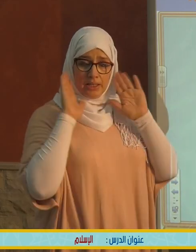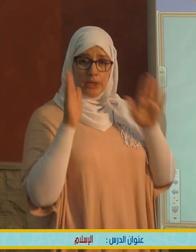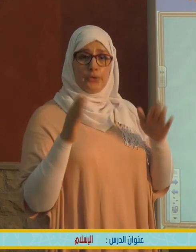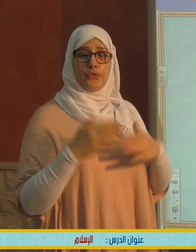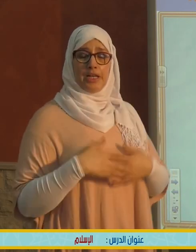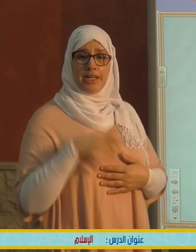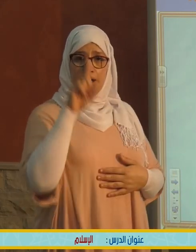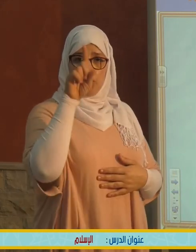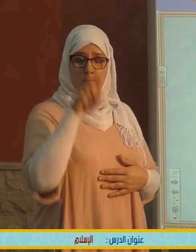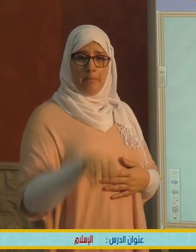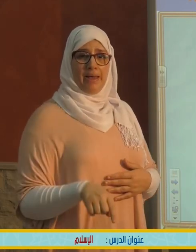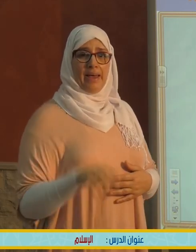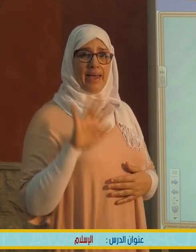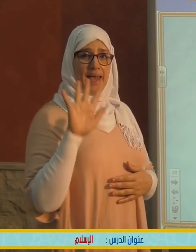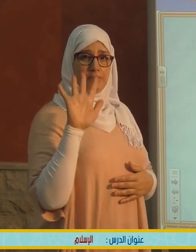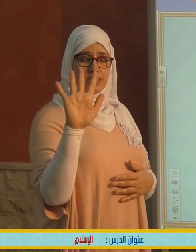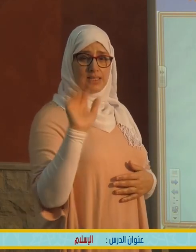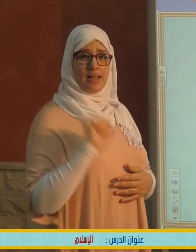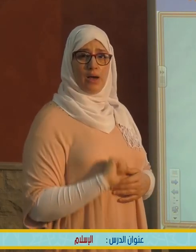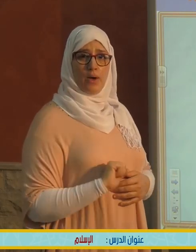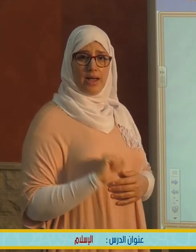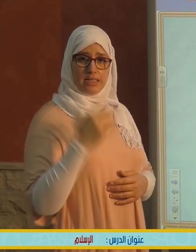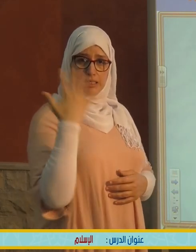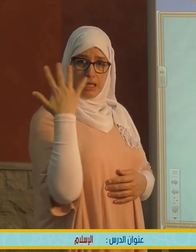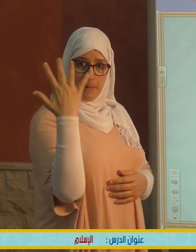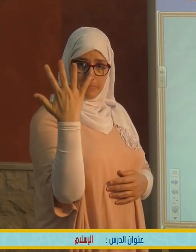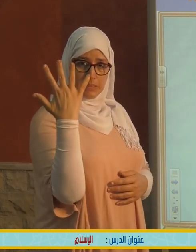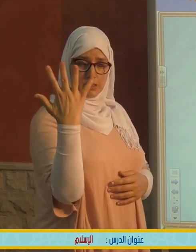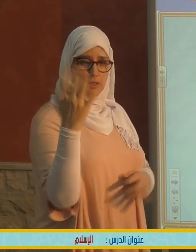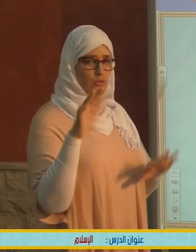نصلي في اليوم 5 صلوات.